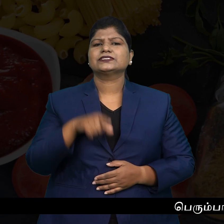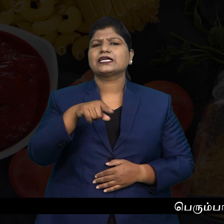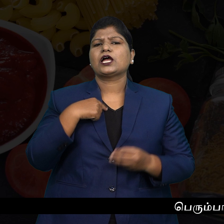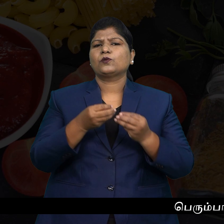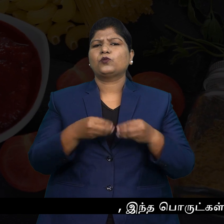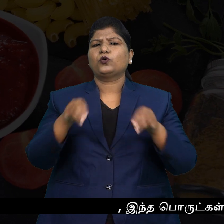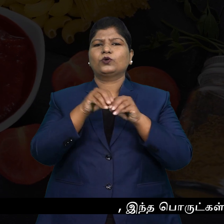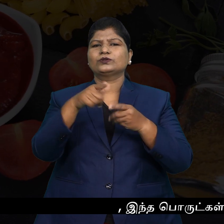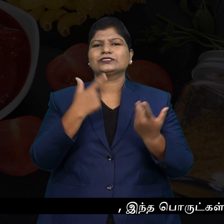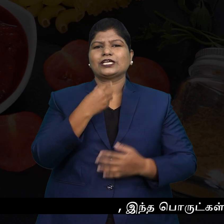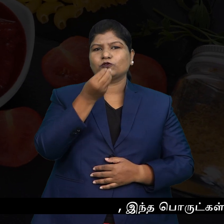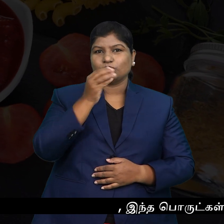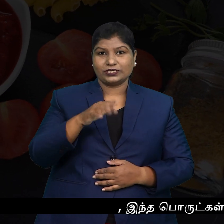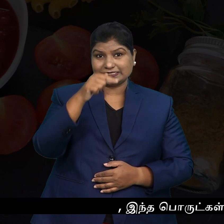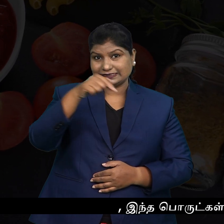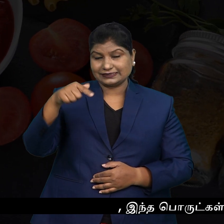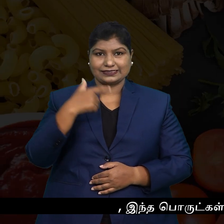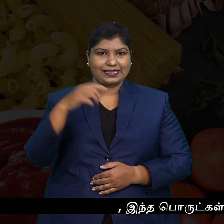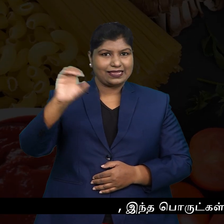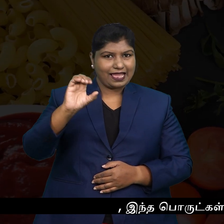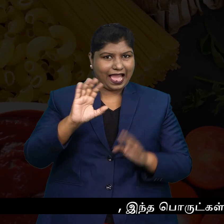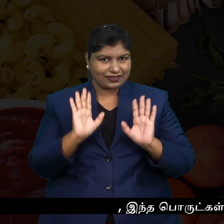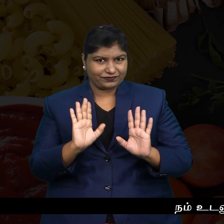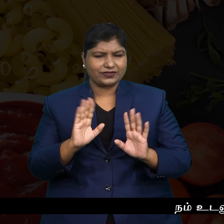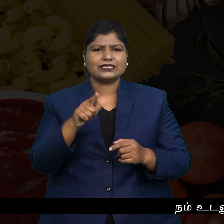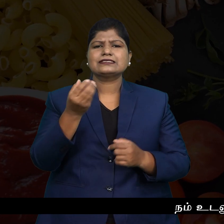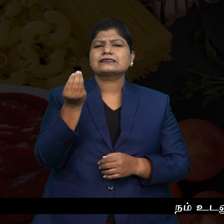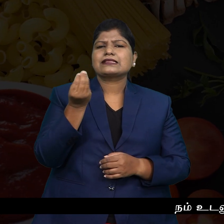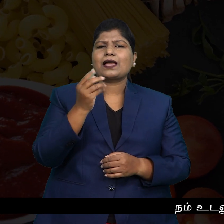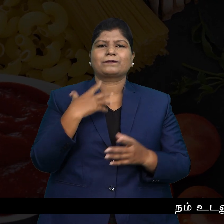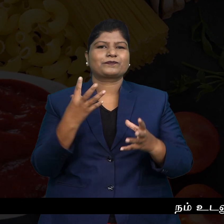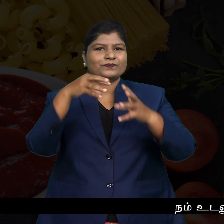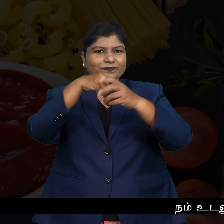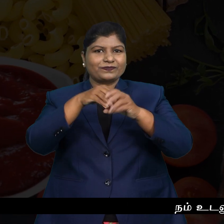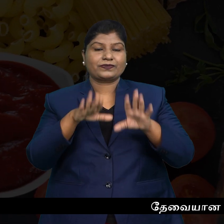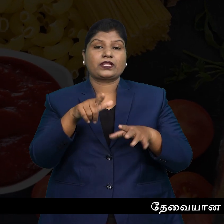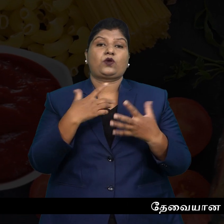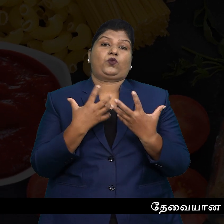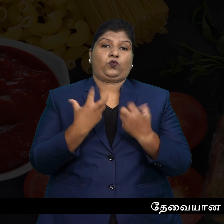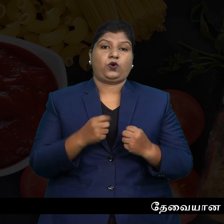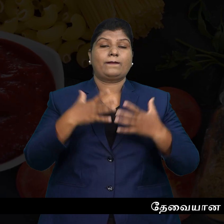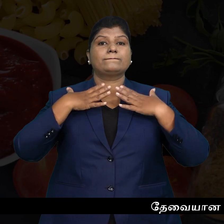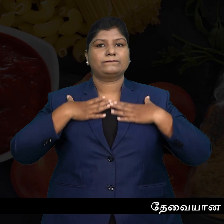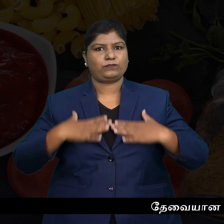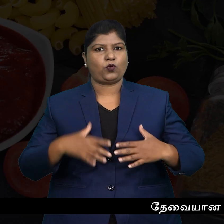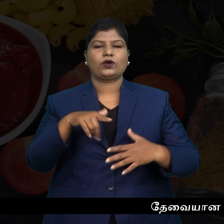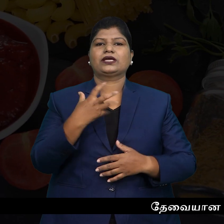பெரும்பாலான உணவுகளில் இந்த பொருட்கள் ஊட்டச்சத்துக்கள் எனப்படும் நம் உடலுக்கு தேவையான சில கூறுகள்